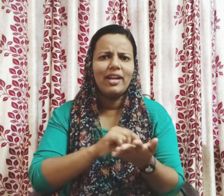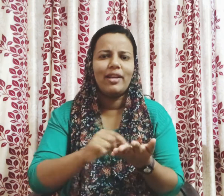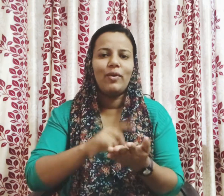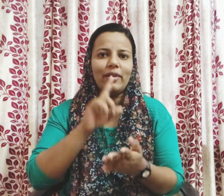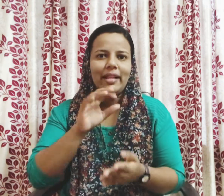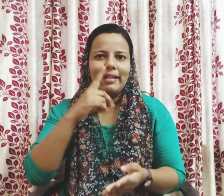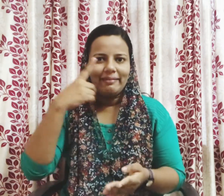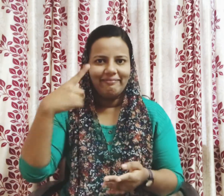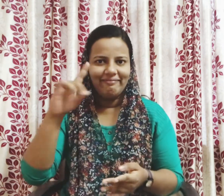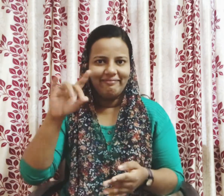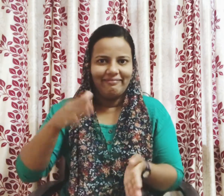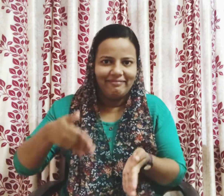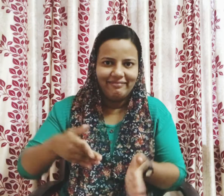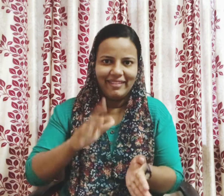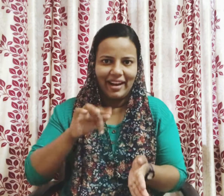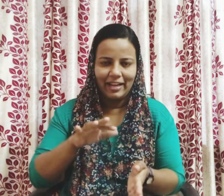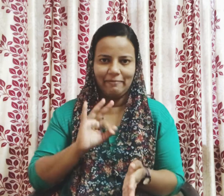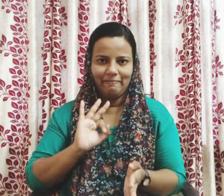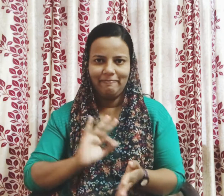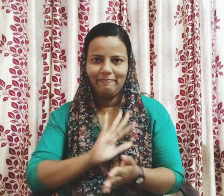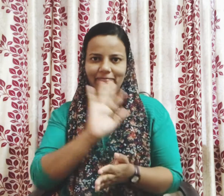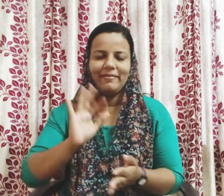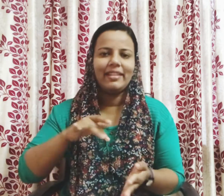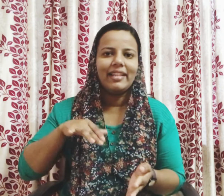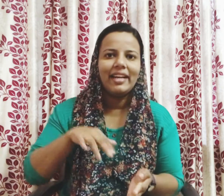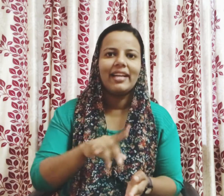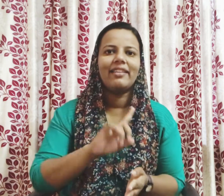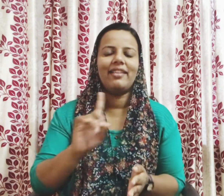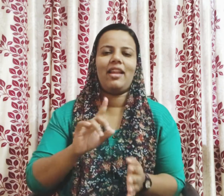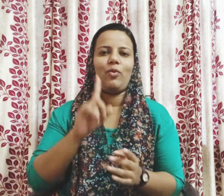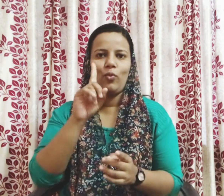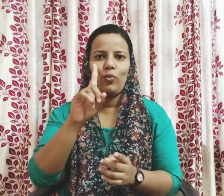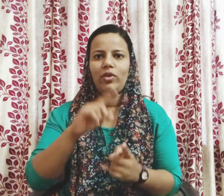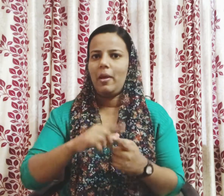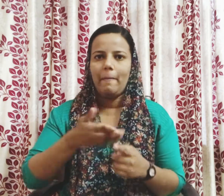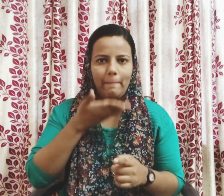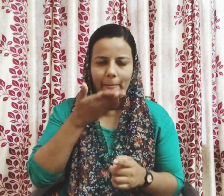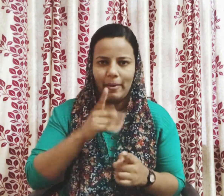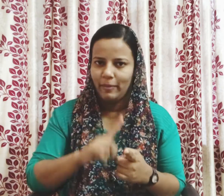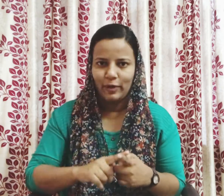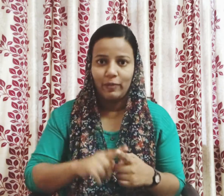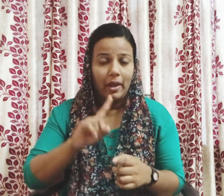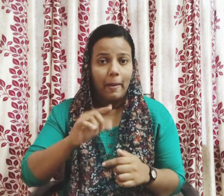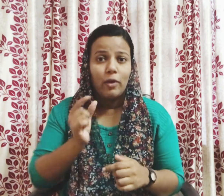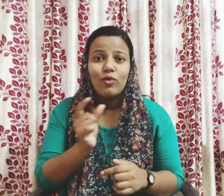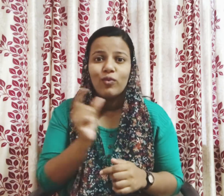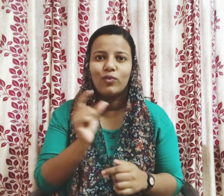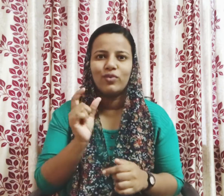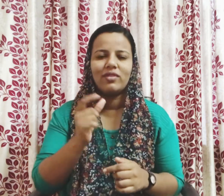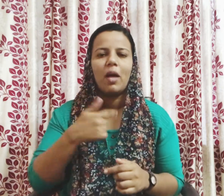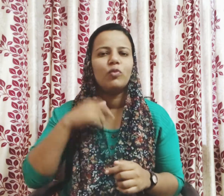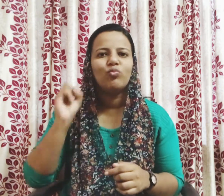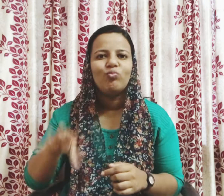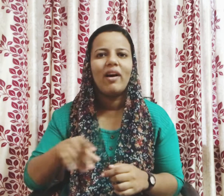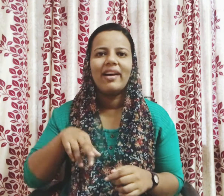ഒന്ന്, ശുഭകരമായി പ്രവർത്തിപ്പാൻ, ആമേൻ ആമേൻ, അല്ലെങ്കിൽ പ്രയോജനകരമായി പ്രവർത്തിപ്പാൻ നമ്മളെ